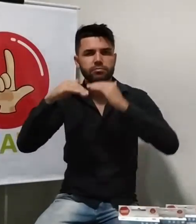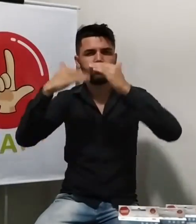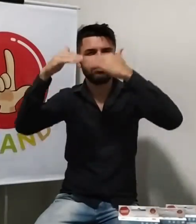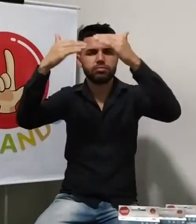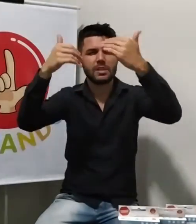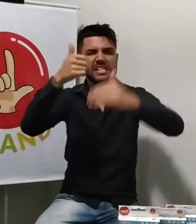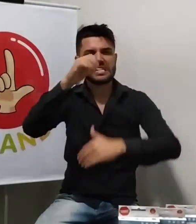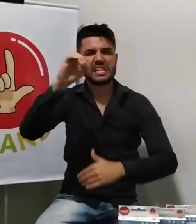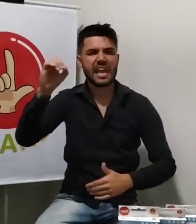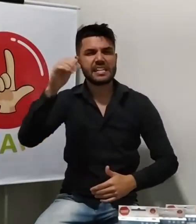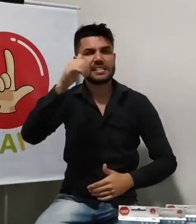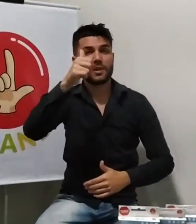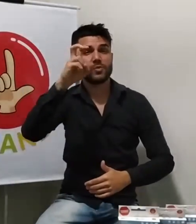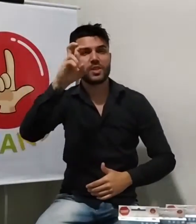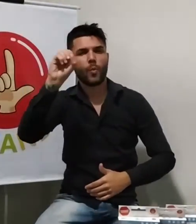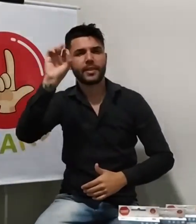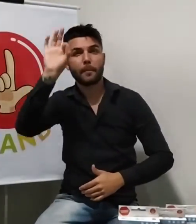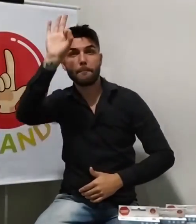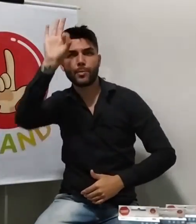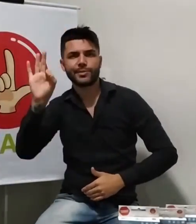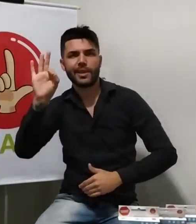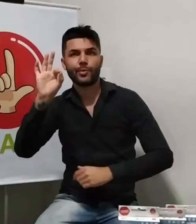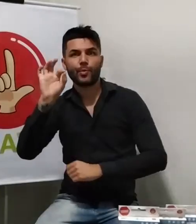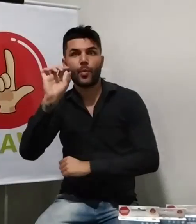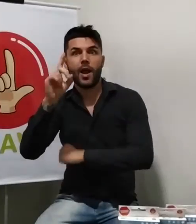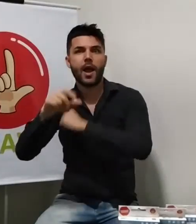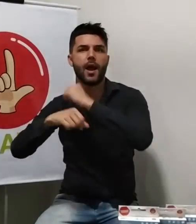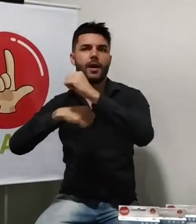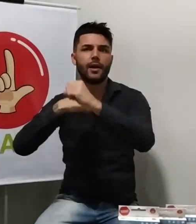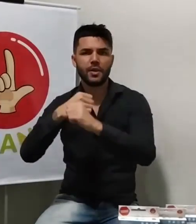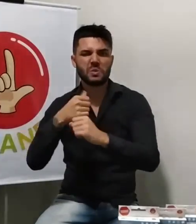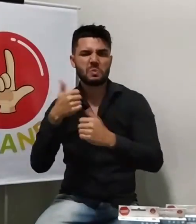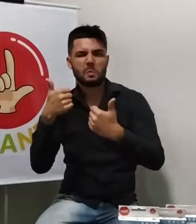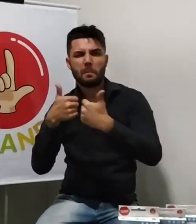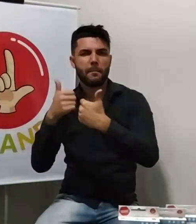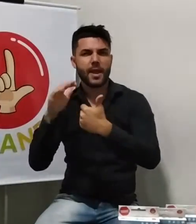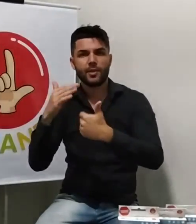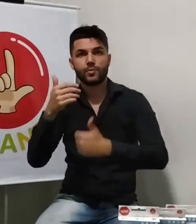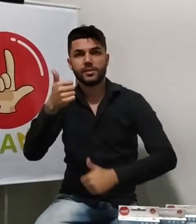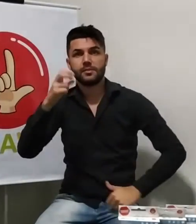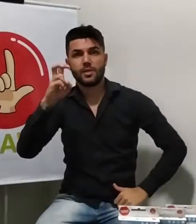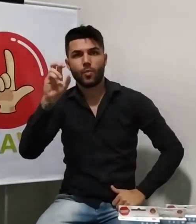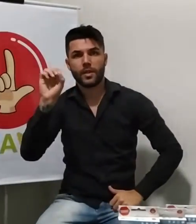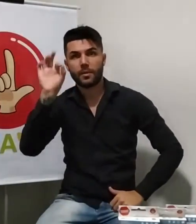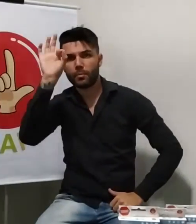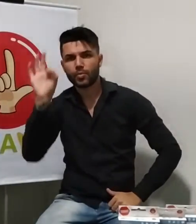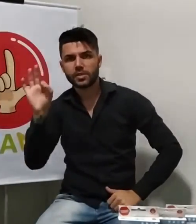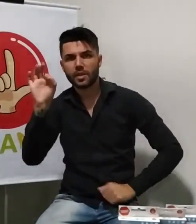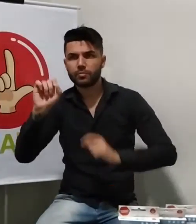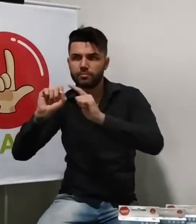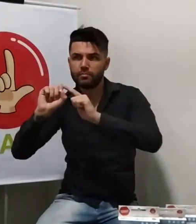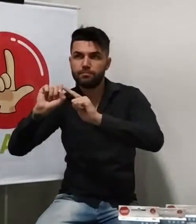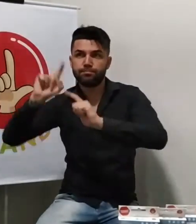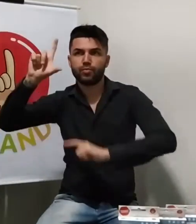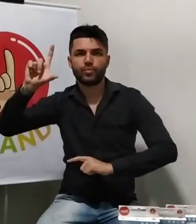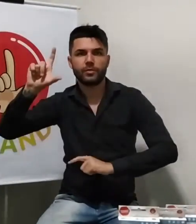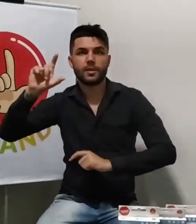perto de 150%, né, as duas empresas, né? Que tristeza. E a gente tem hoje, por trás da Samba aí, temos hoje